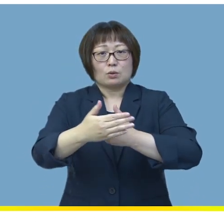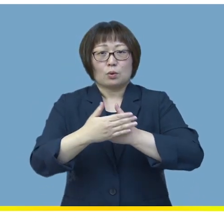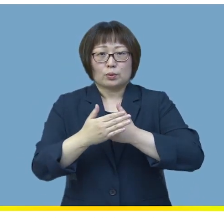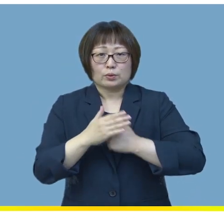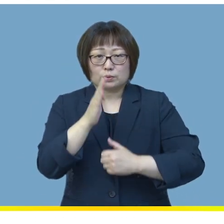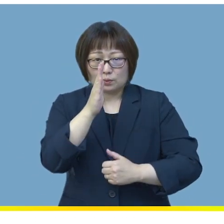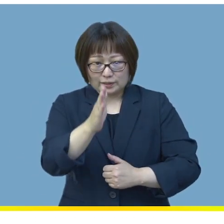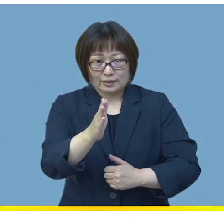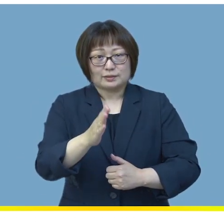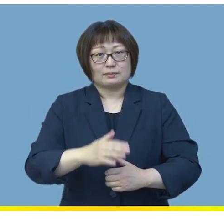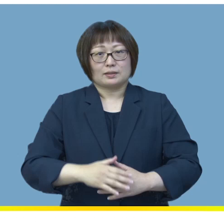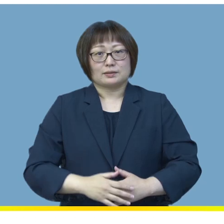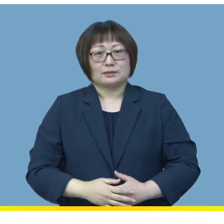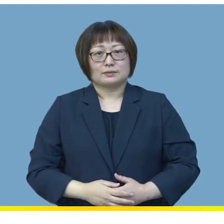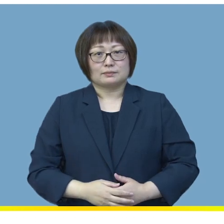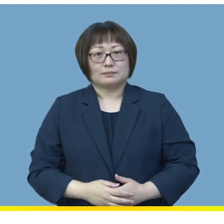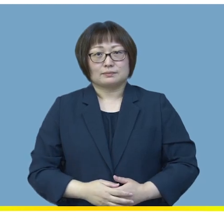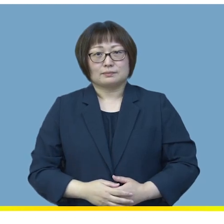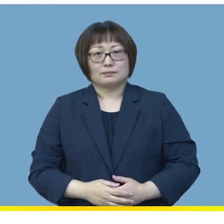願いします